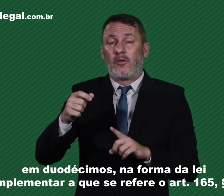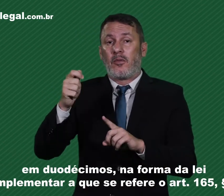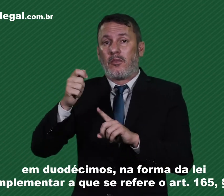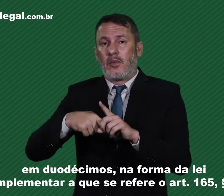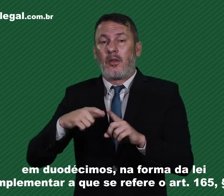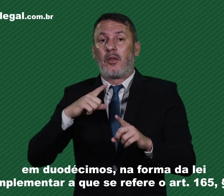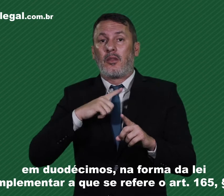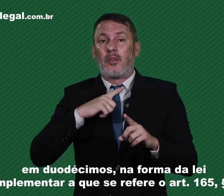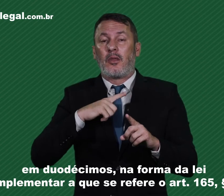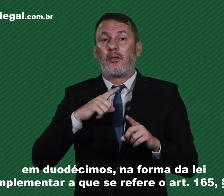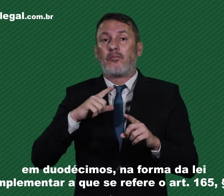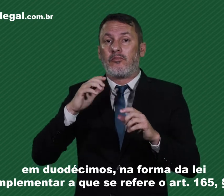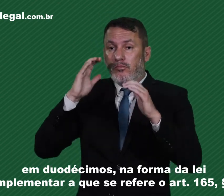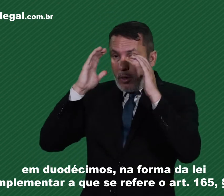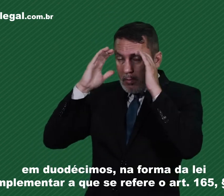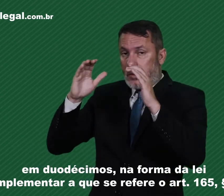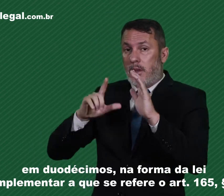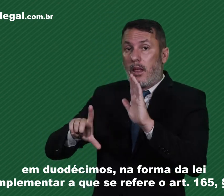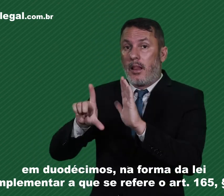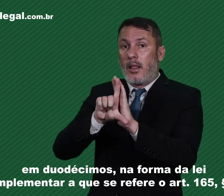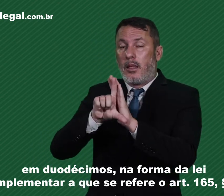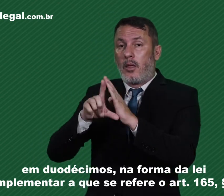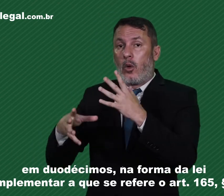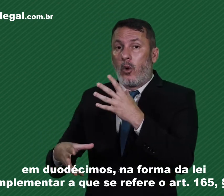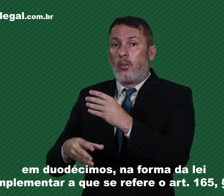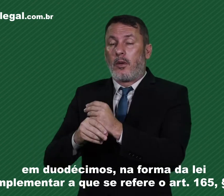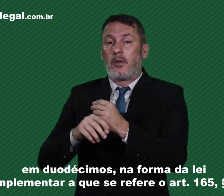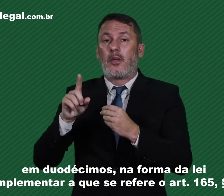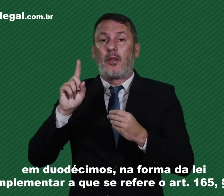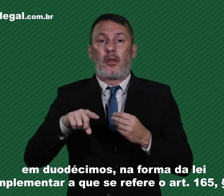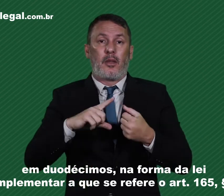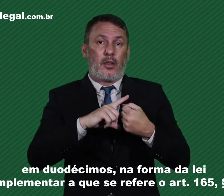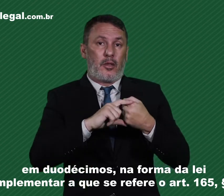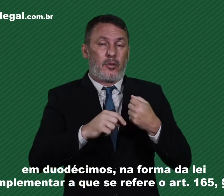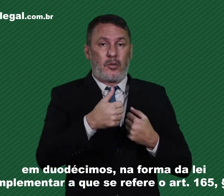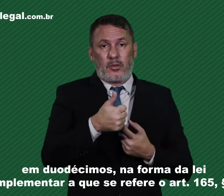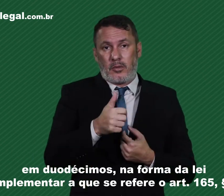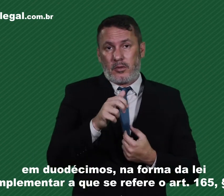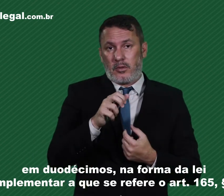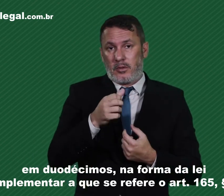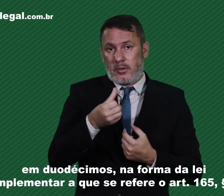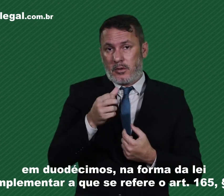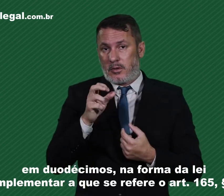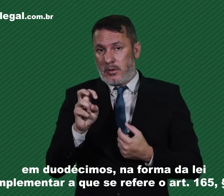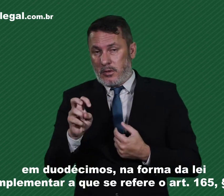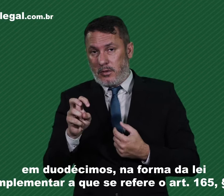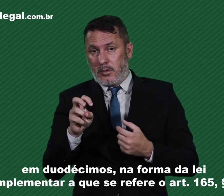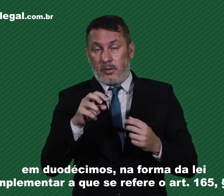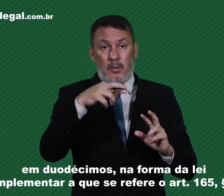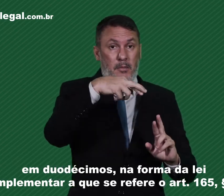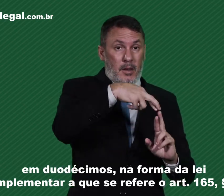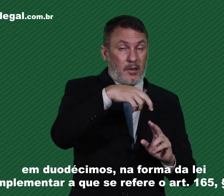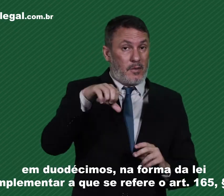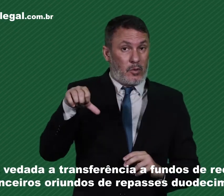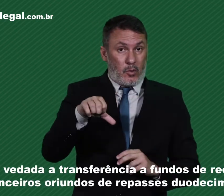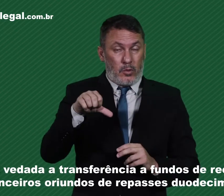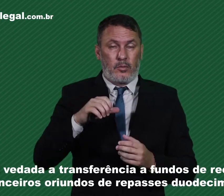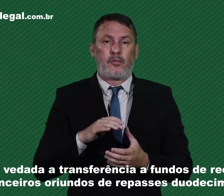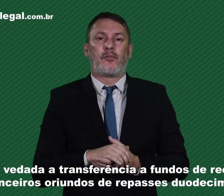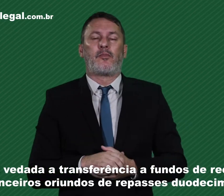na forma de lei complementar a que se refere o Artigo 165 parágrafo 9º parágrafo